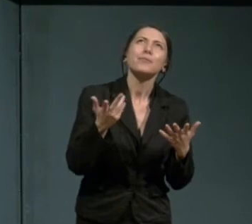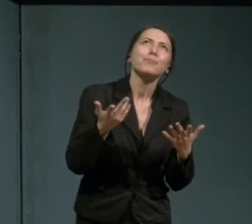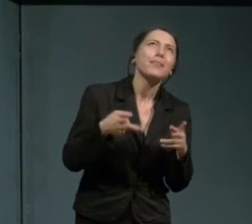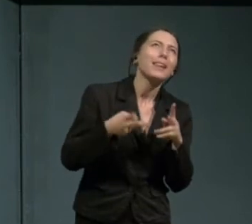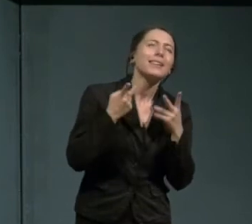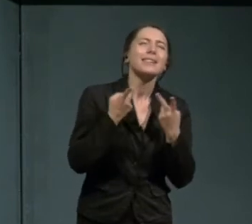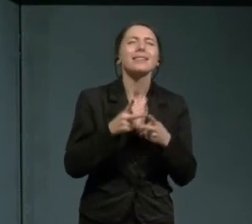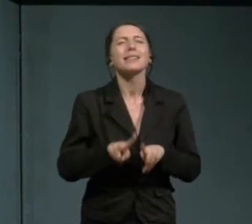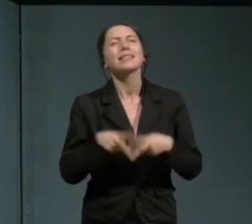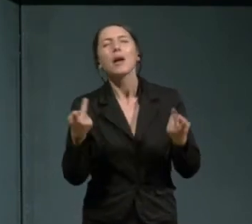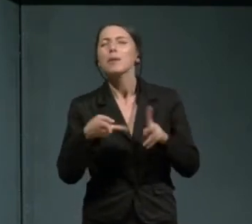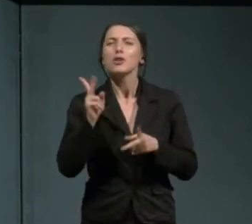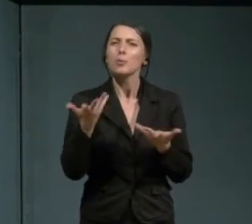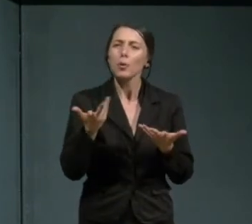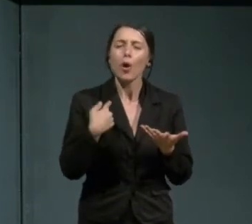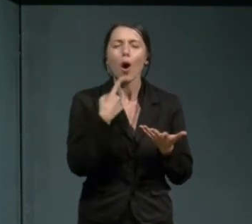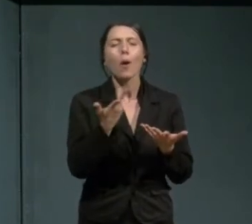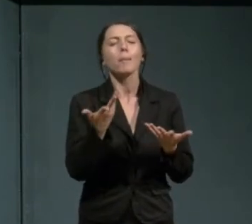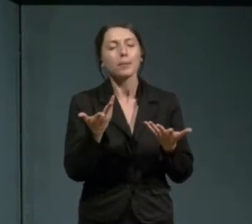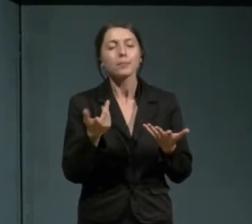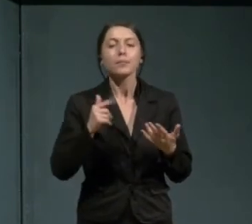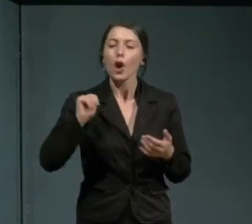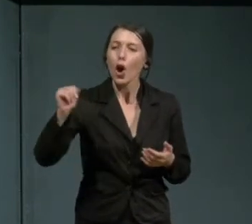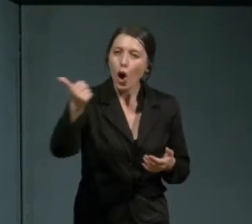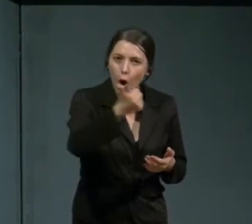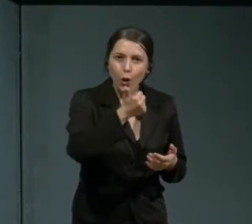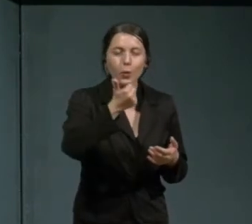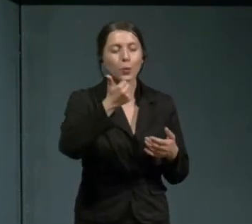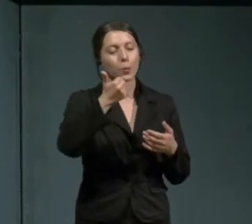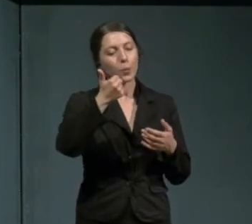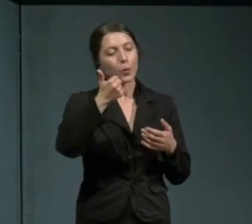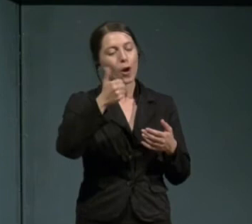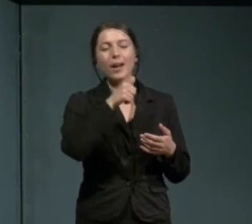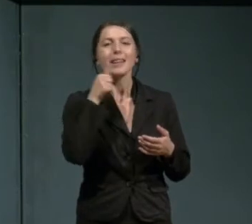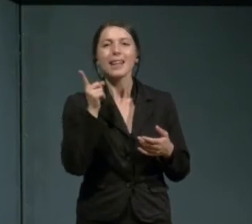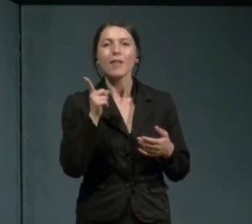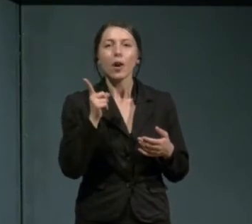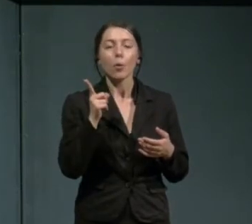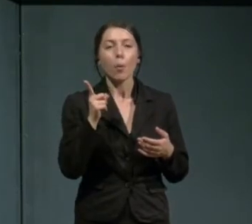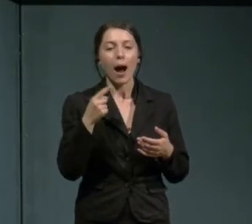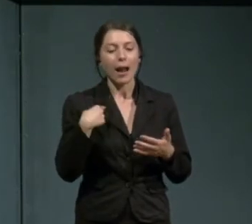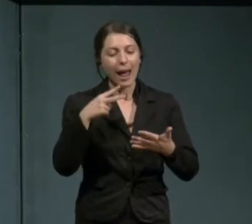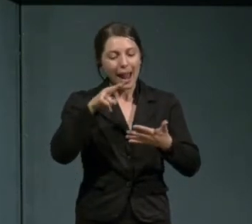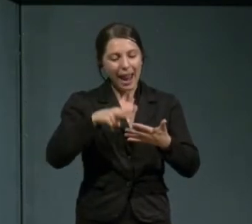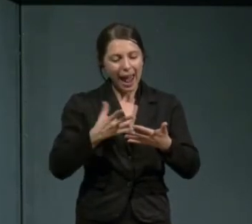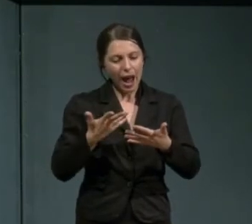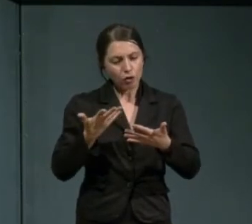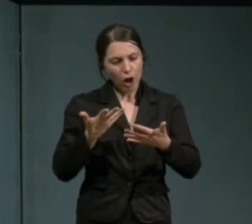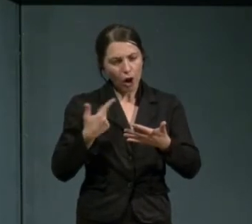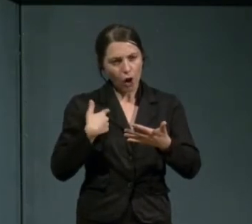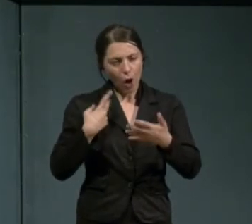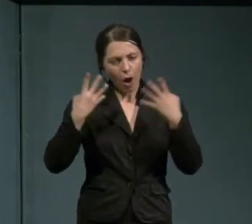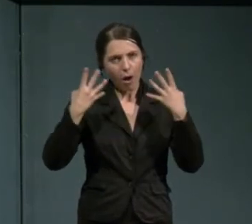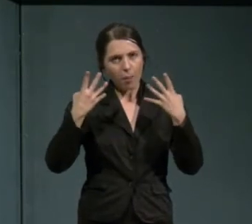ognuno deve riflettere alla modalità con cui legge un libro e poi parla con